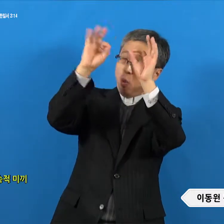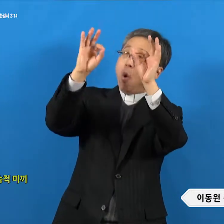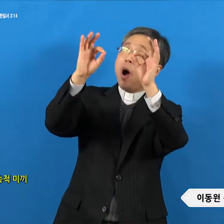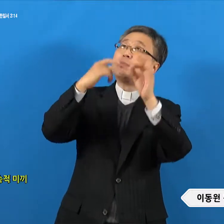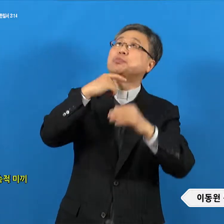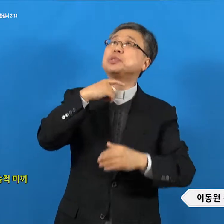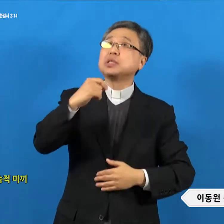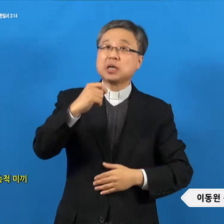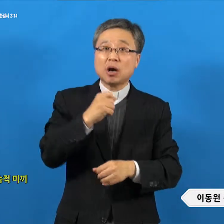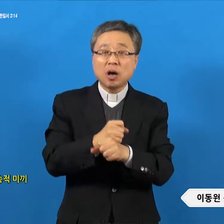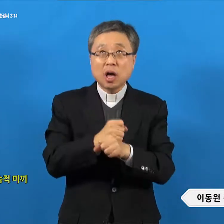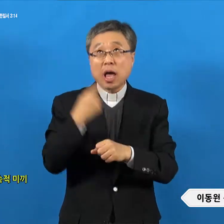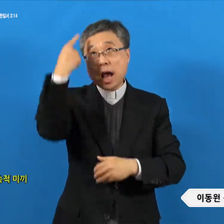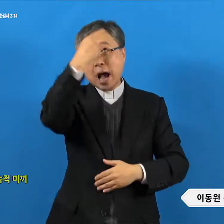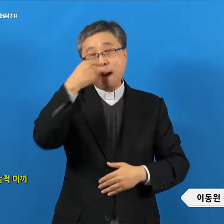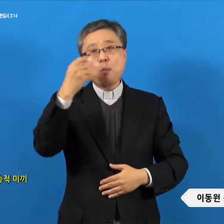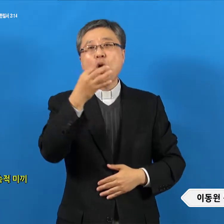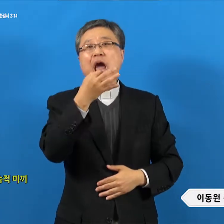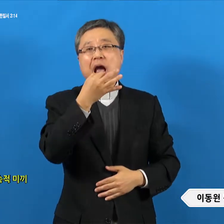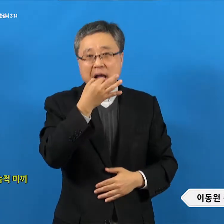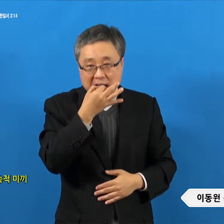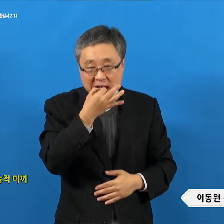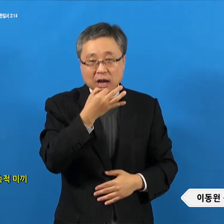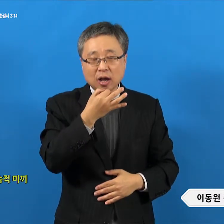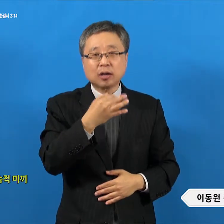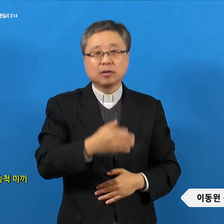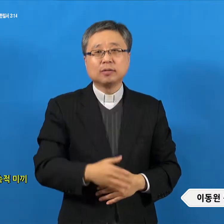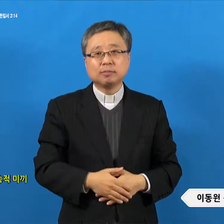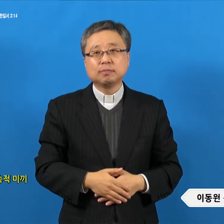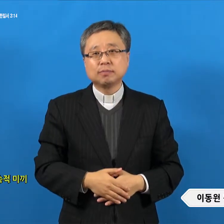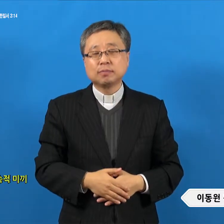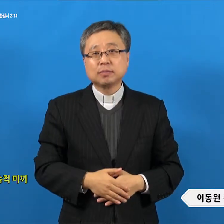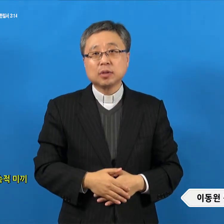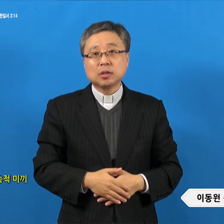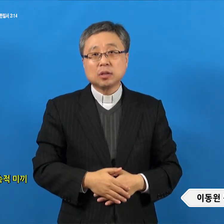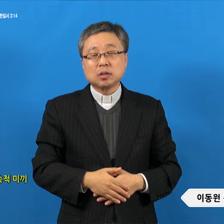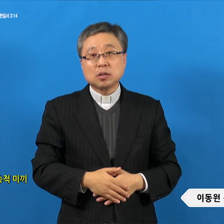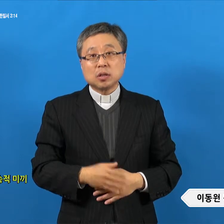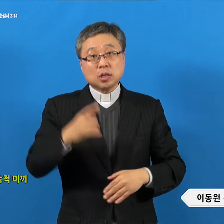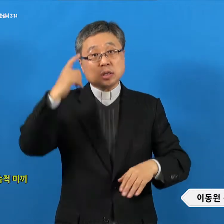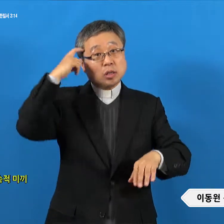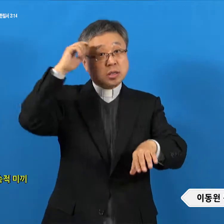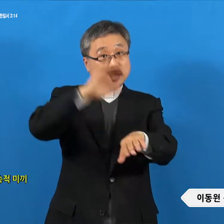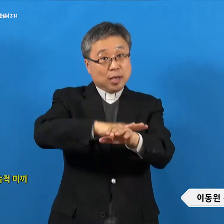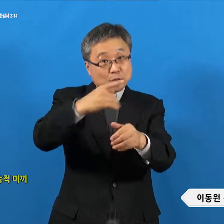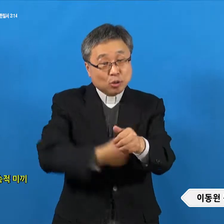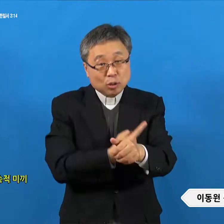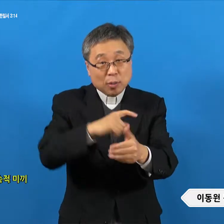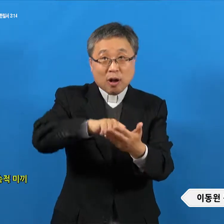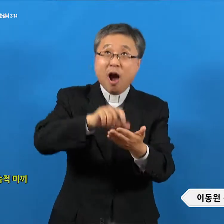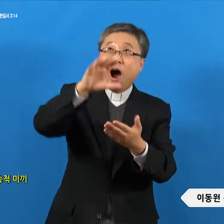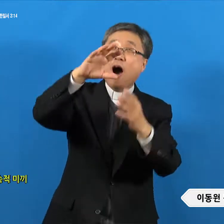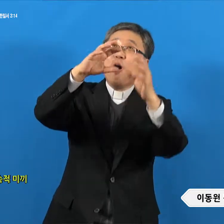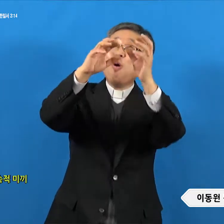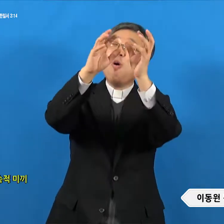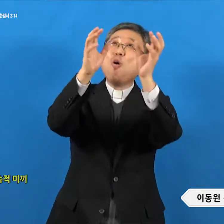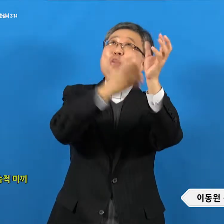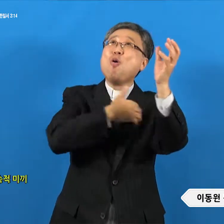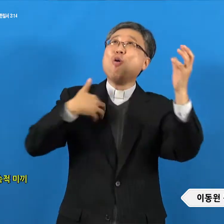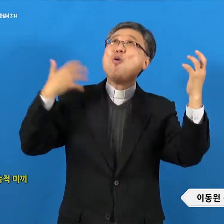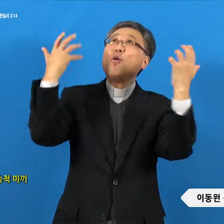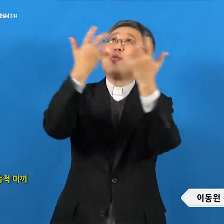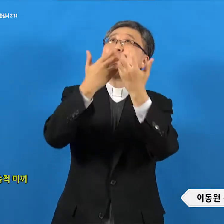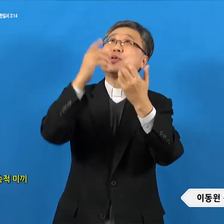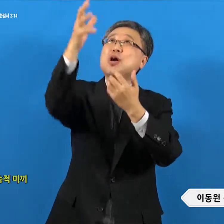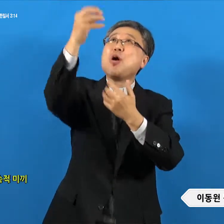보암직하고 뭐예요? 안목의 정욕이죠. 보암직하고. 지혜스럽게 할 만큼 탐스럽다. 저것 다 먹으면 내가